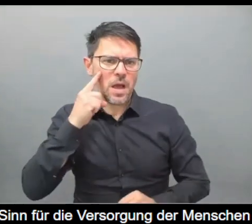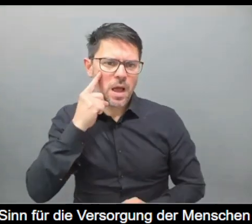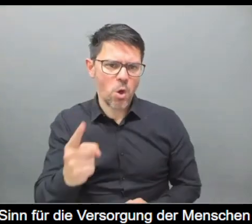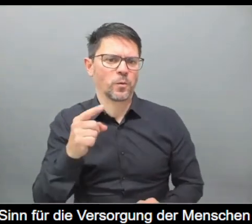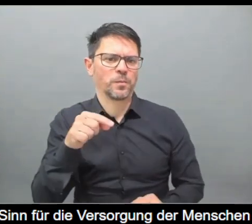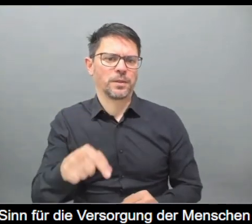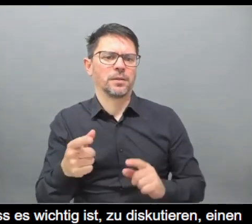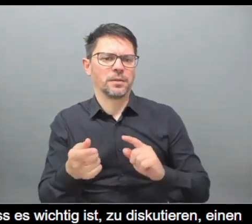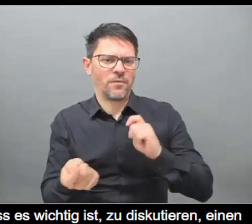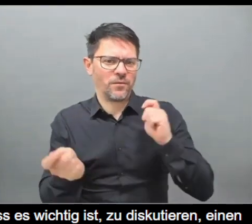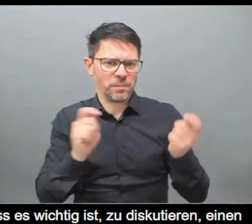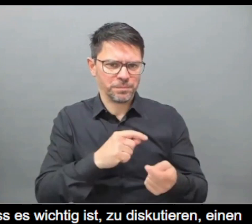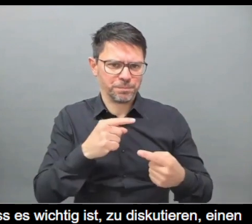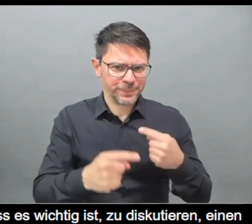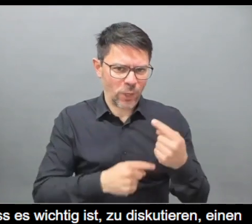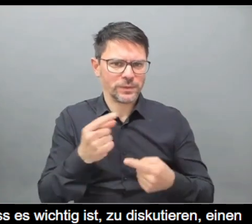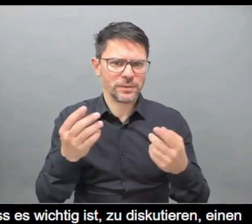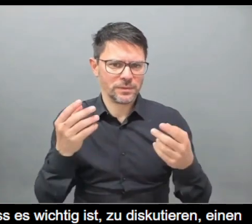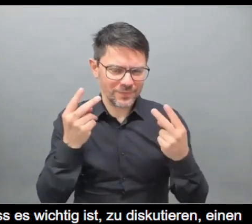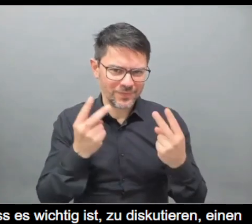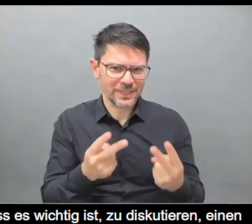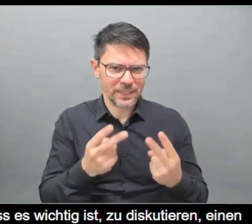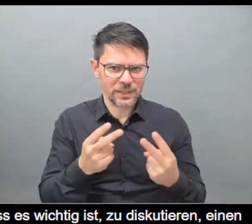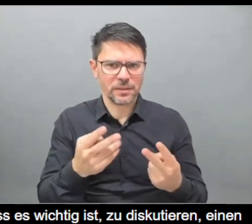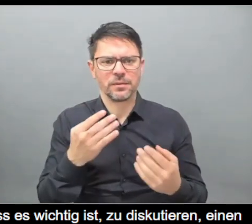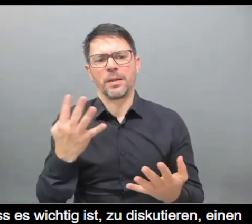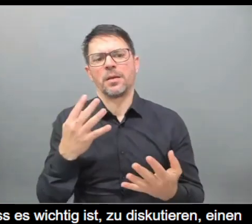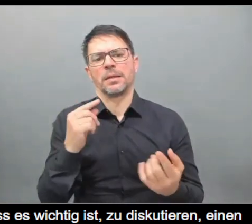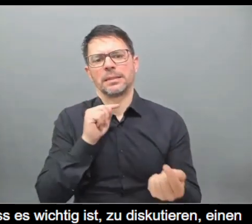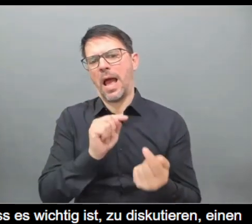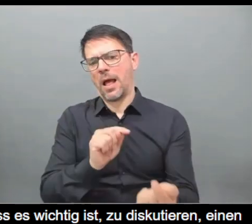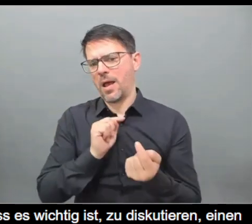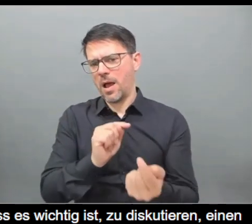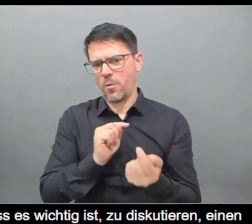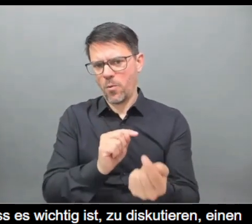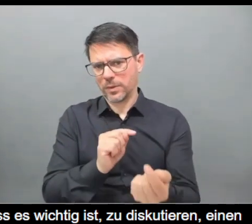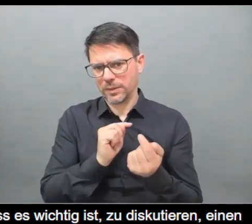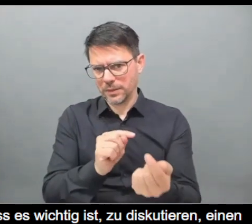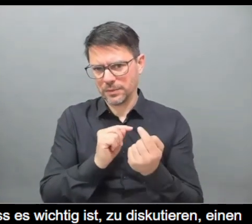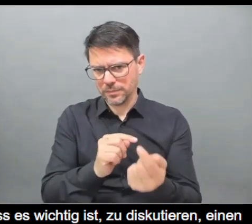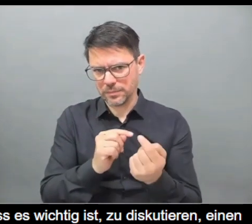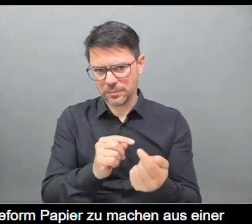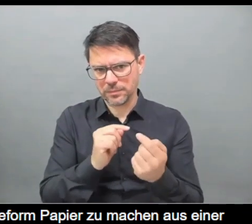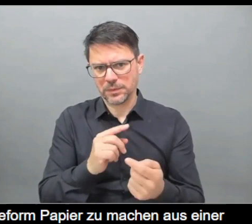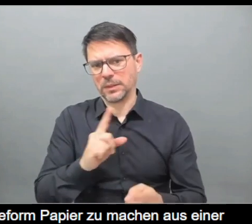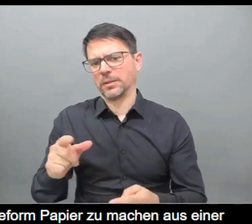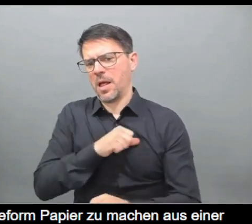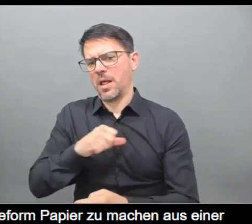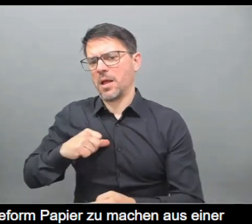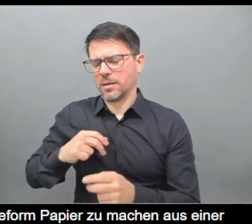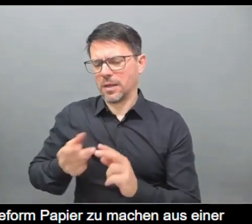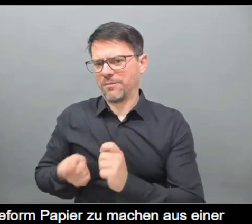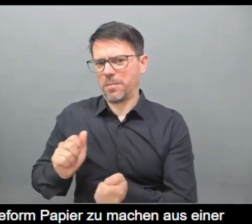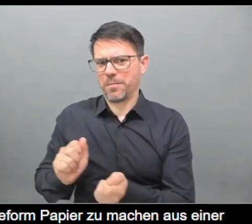schlecht gemacht ist, dass es nicht umsetzbar ist. Deswegen haben wir eine große finanzielle Not in den Kliniken. Die muss jetzt schnell gelöst werden. Das ist der erste